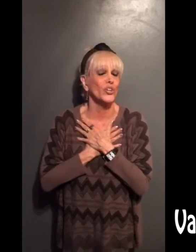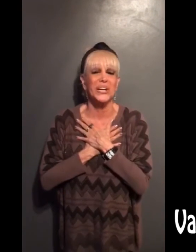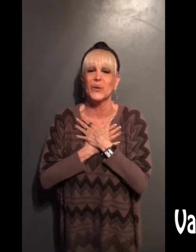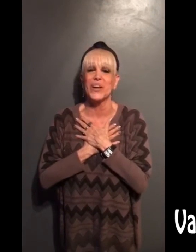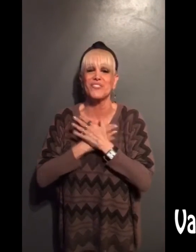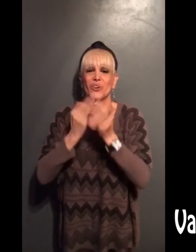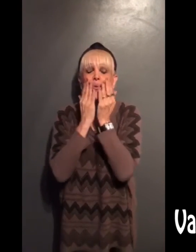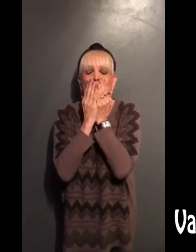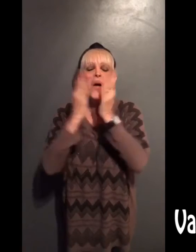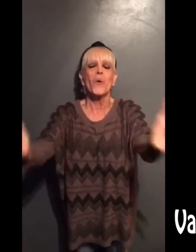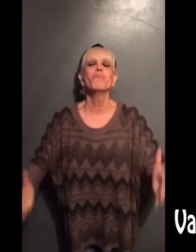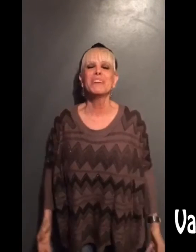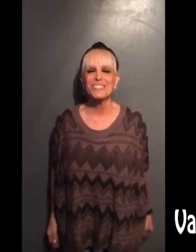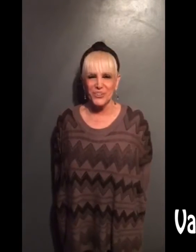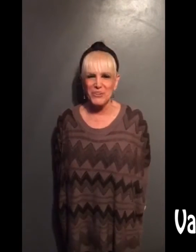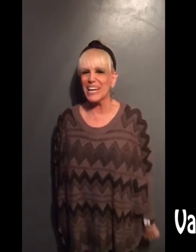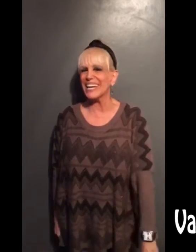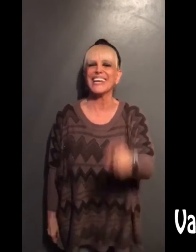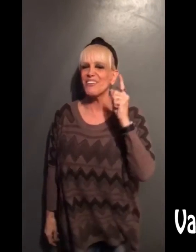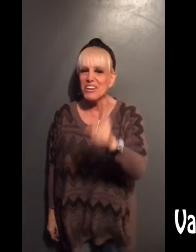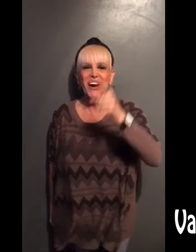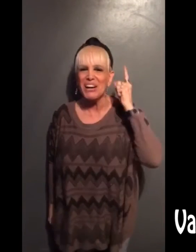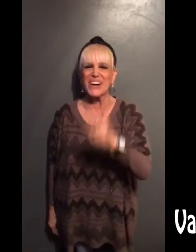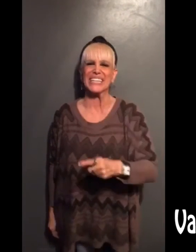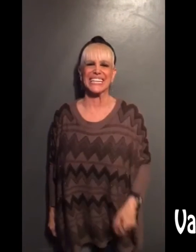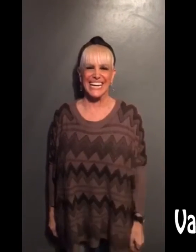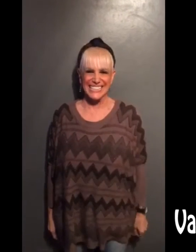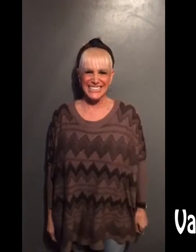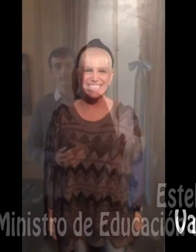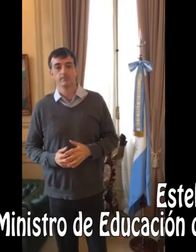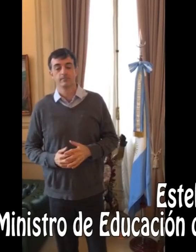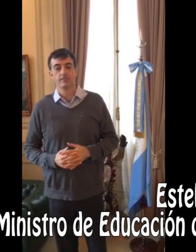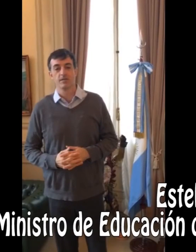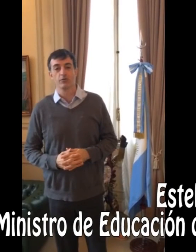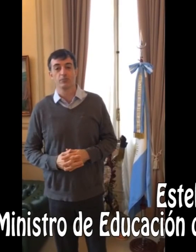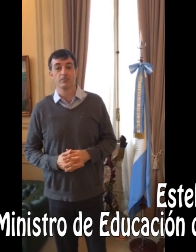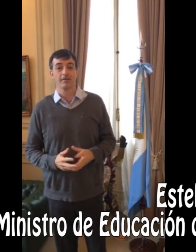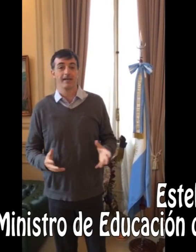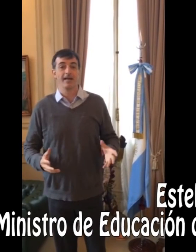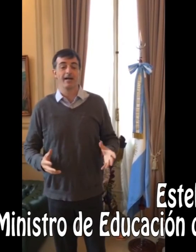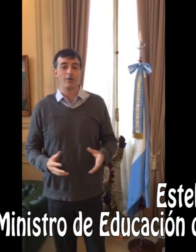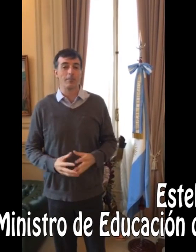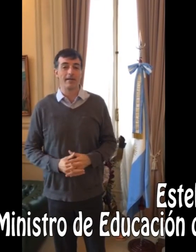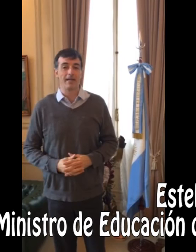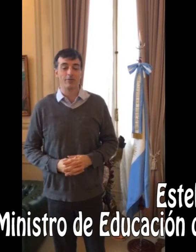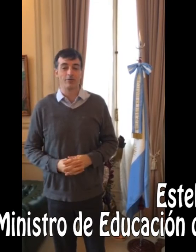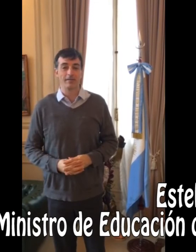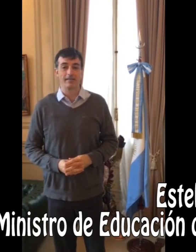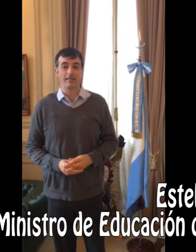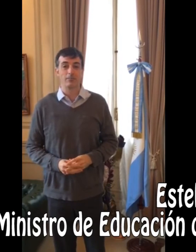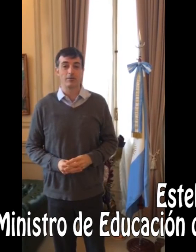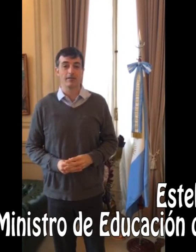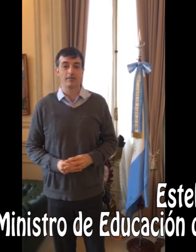el corazón. Un beso enorme y que viva la patria. Chicos, quería acompañarlos en este día tan importante para